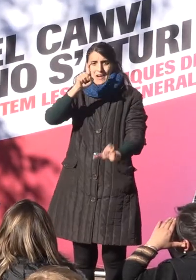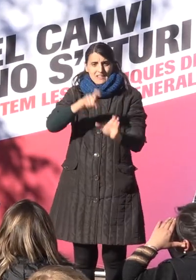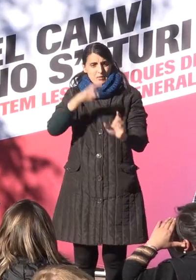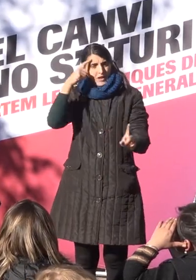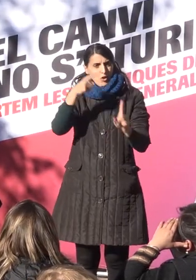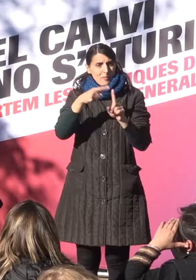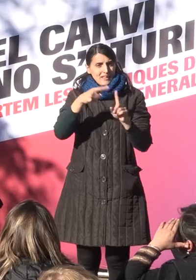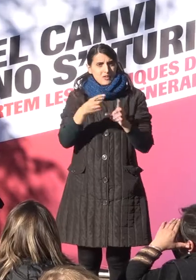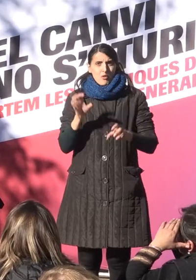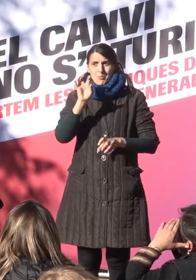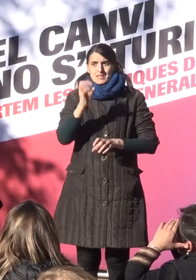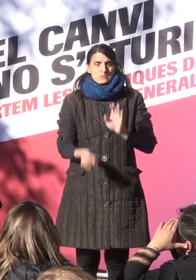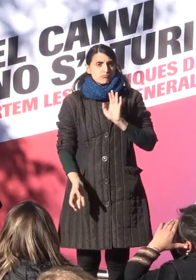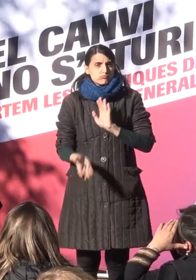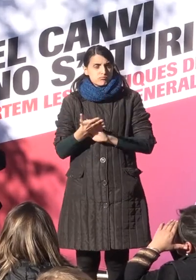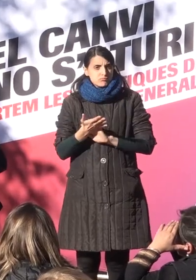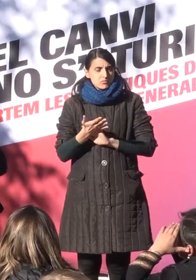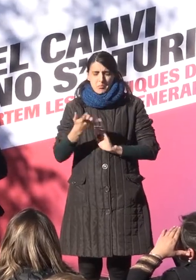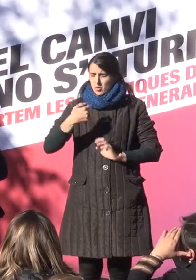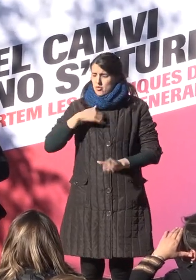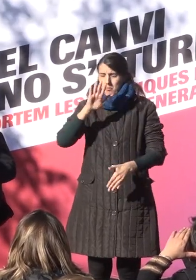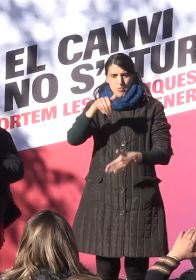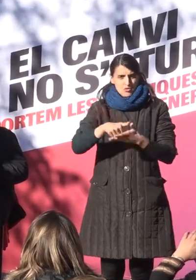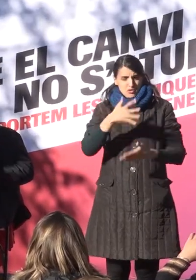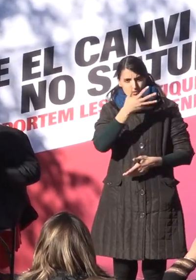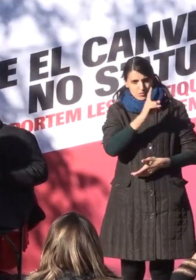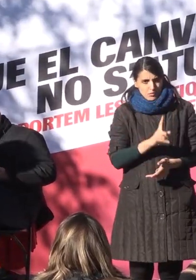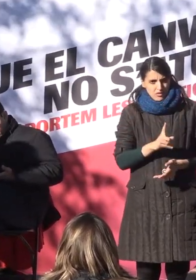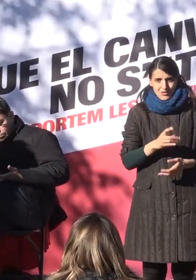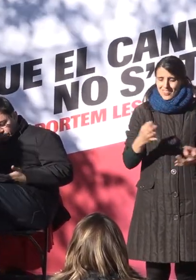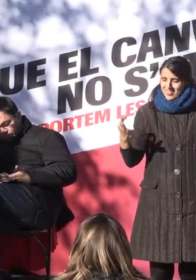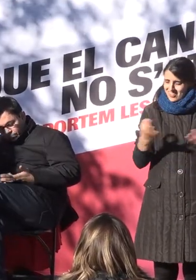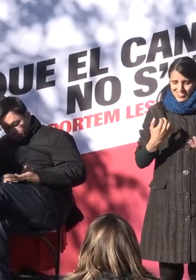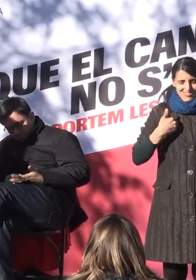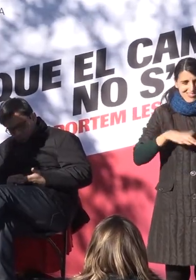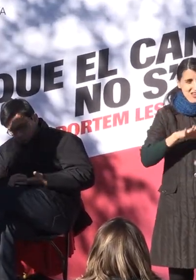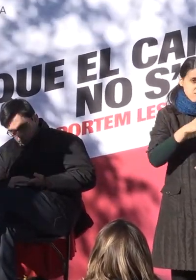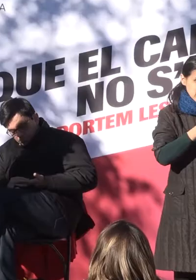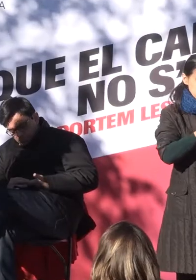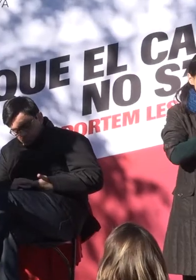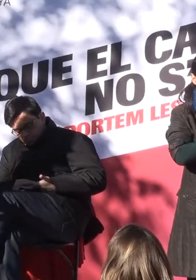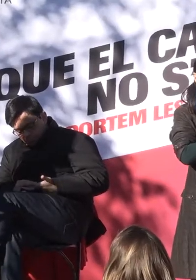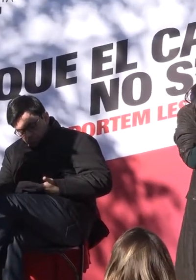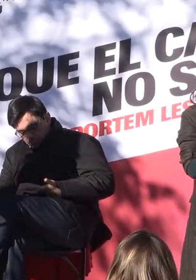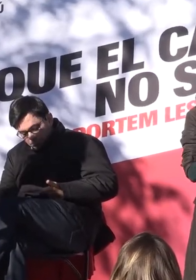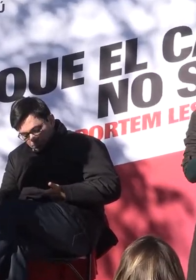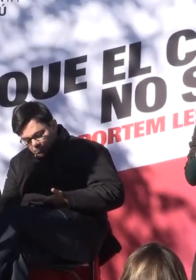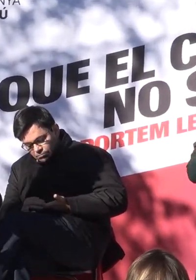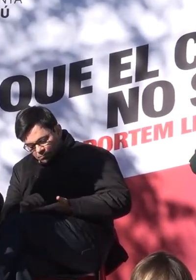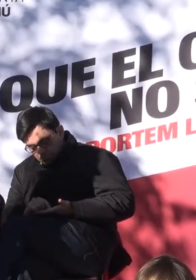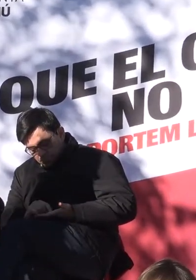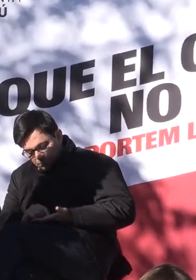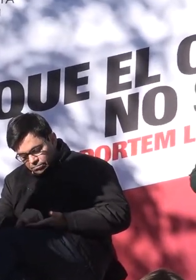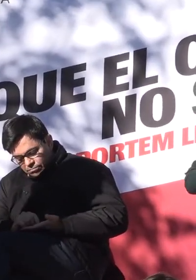a la hora de tomar las decisiones como entonces eso es un cambio que tiene que darse a nivel estatal pero eso es un cambio que el gobierno nacionalidad de cataluña